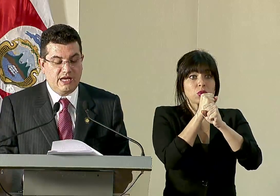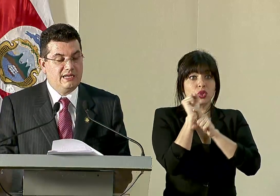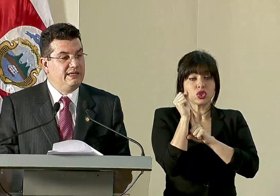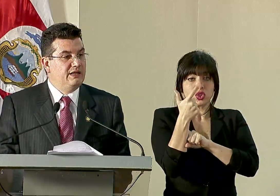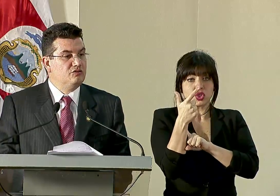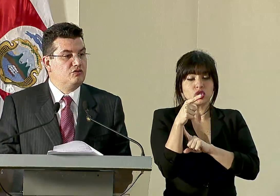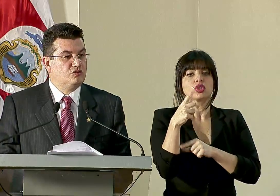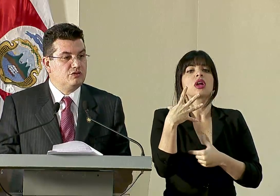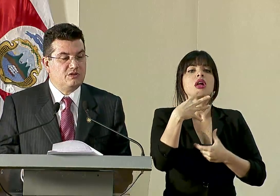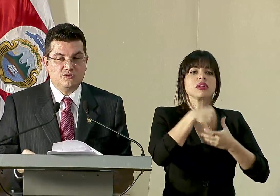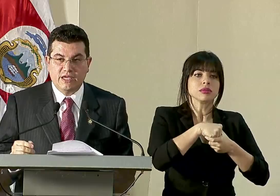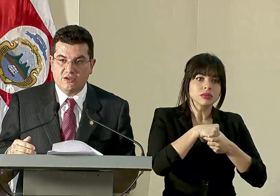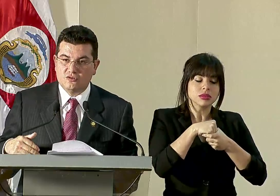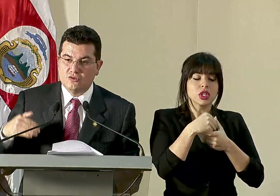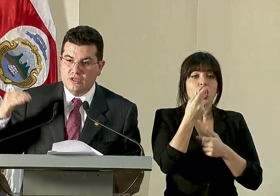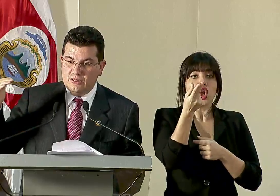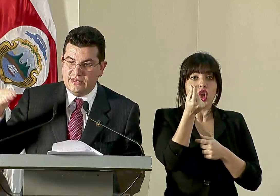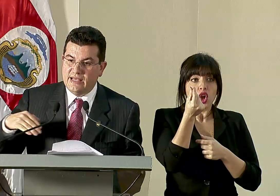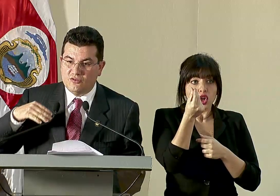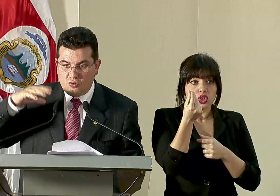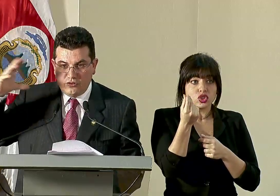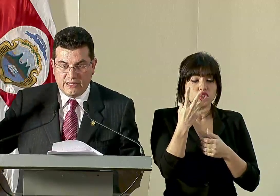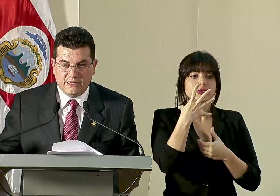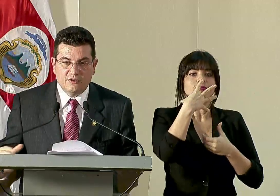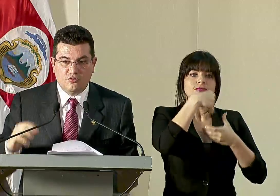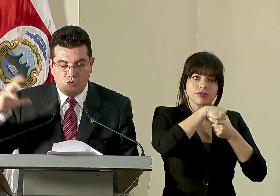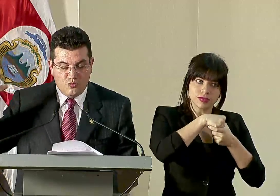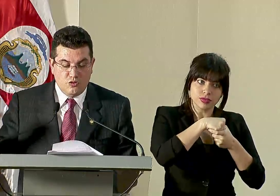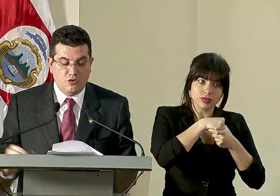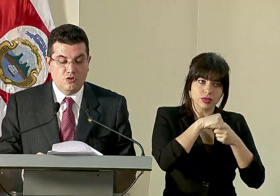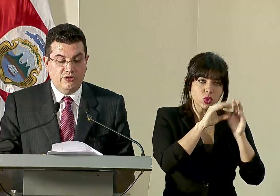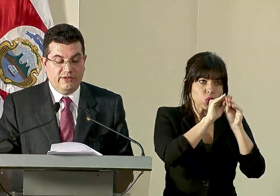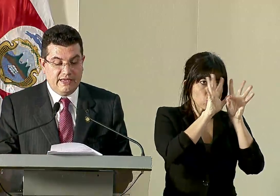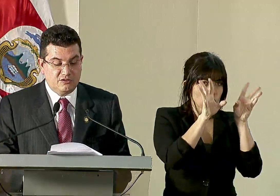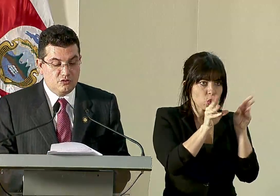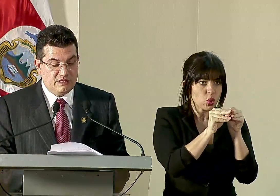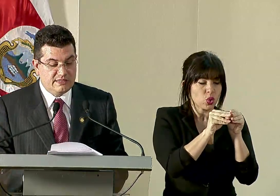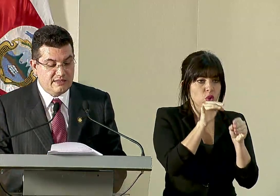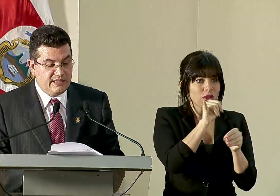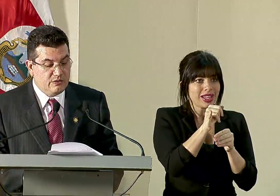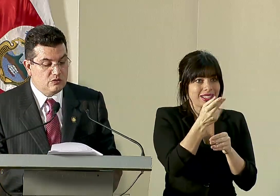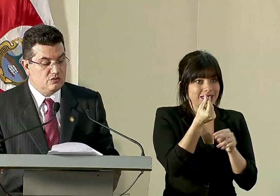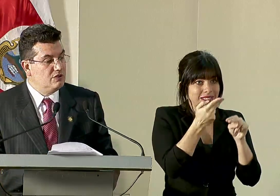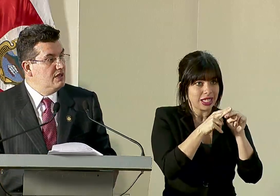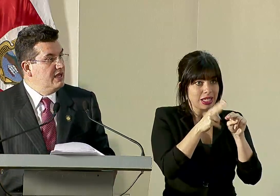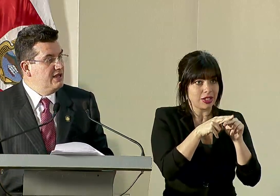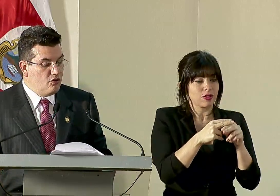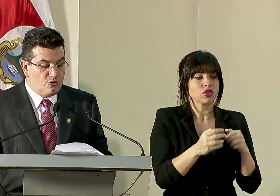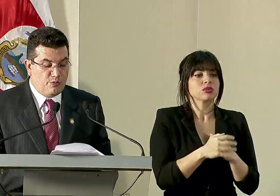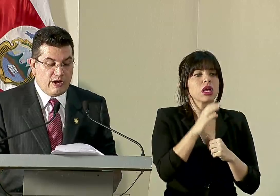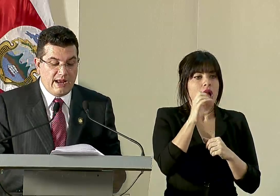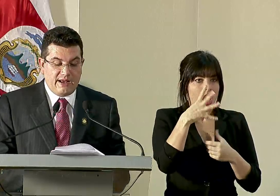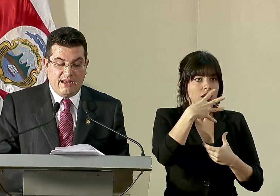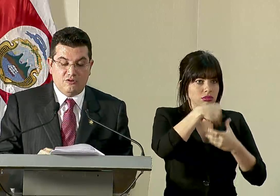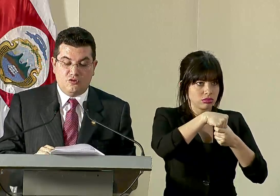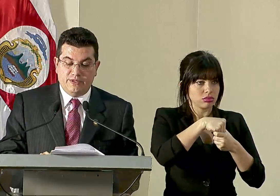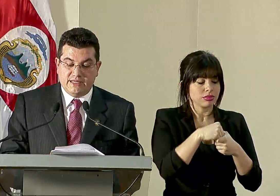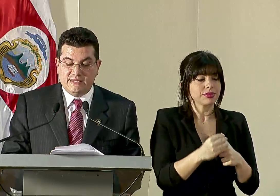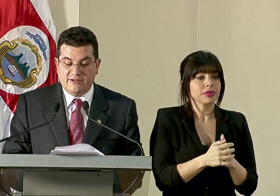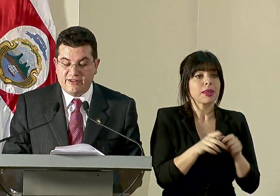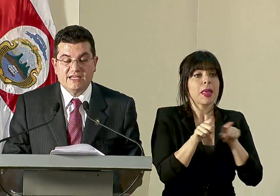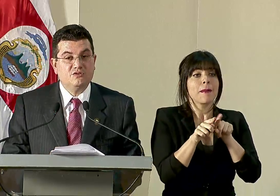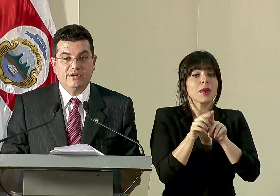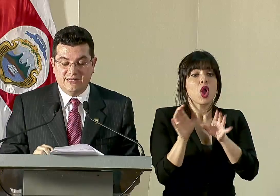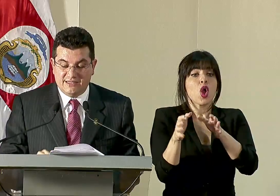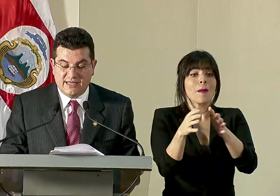social y a los costos asociados dentro del cúmulo de estos incentivos, incorporar a los